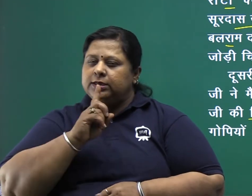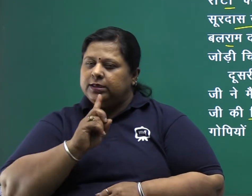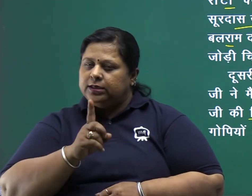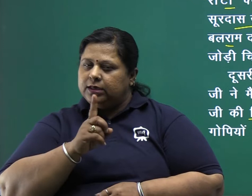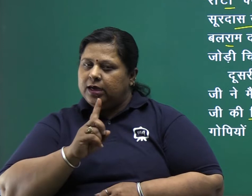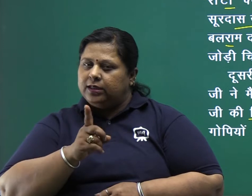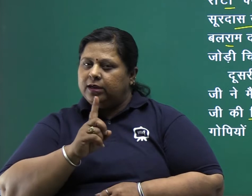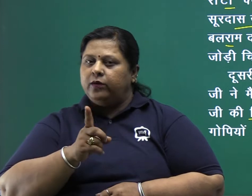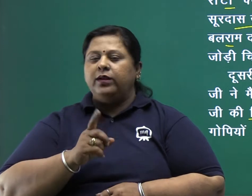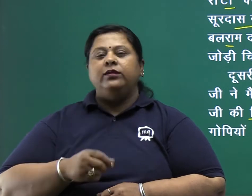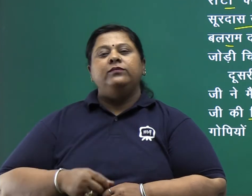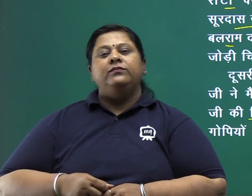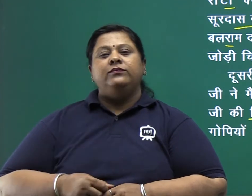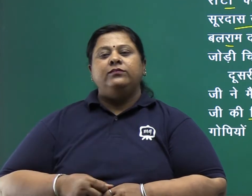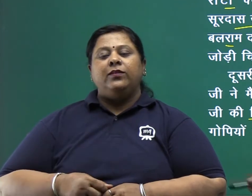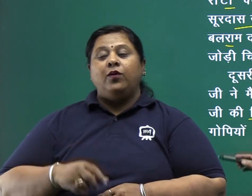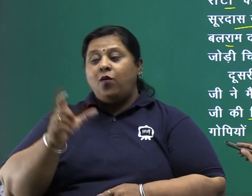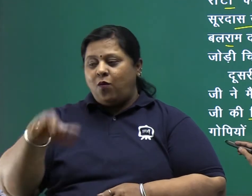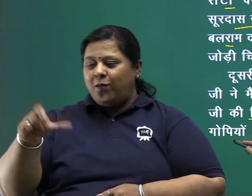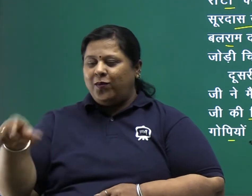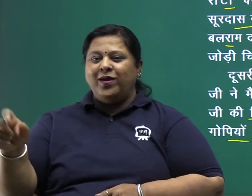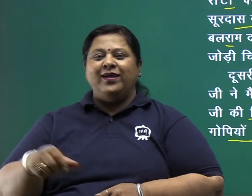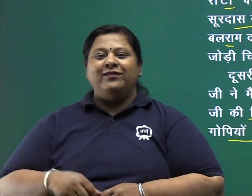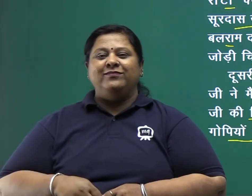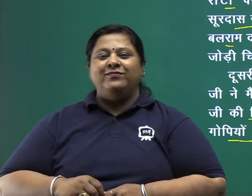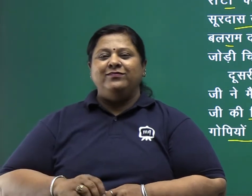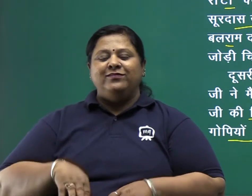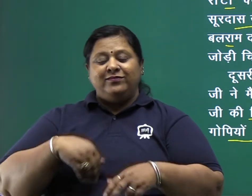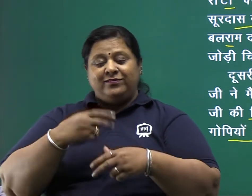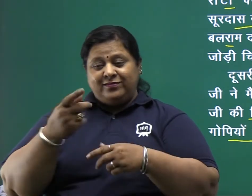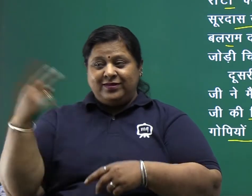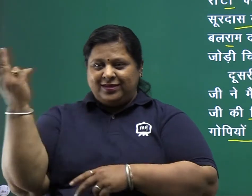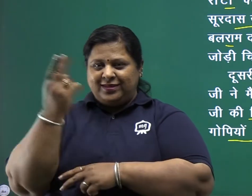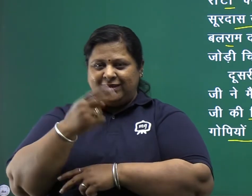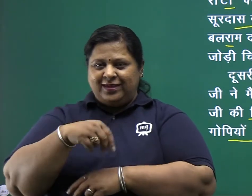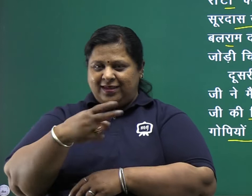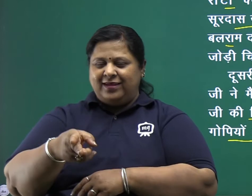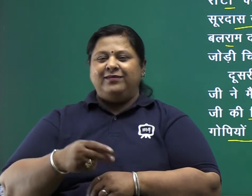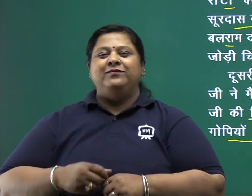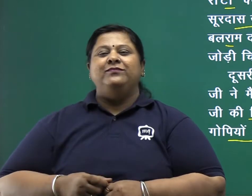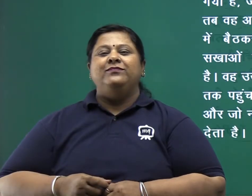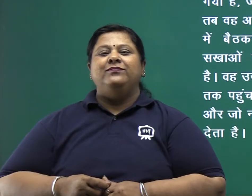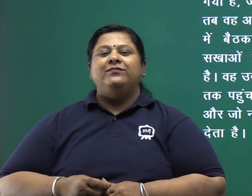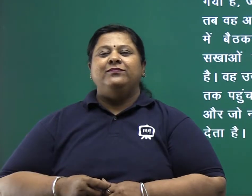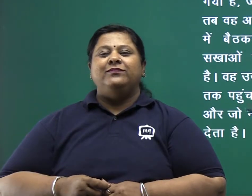शिकायत करने वाली गोपियों का चित्रण किया है।